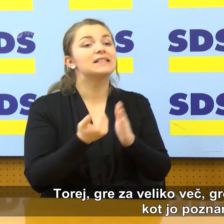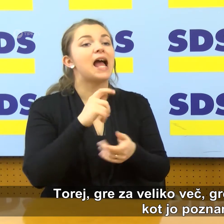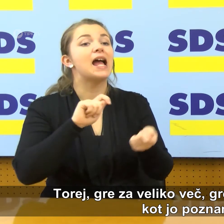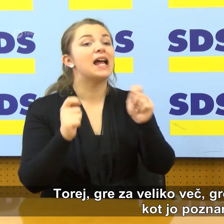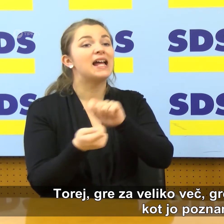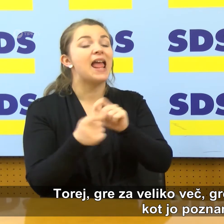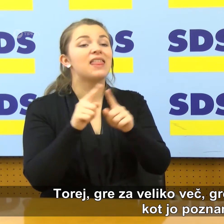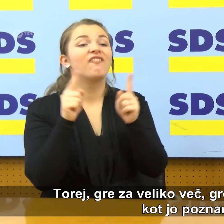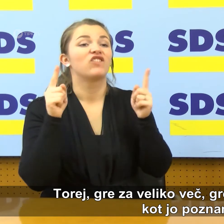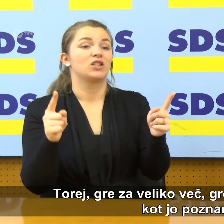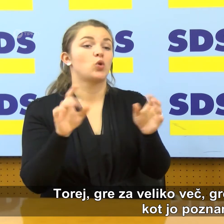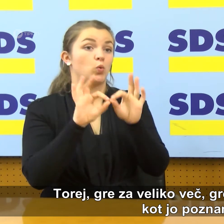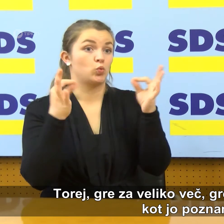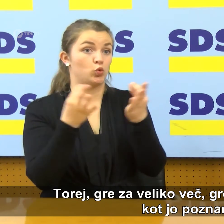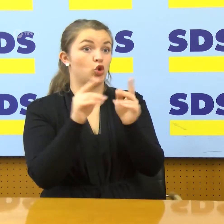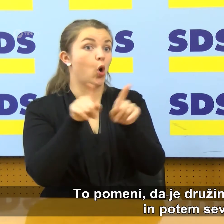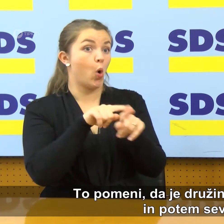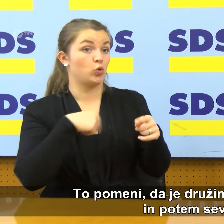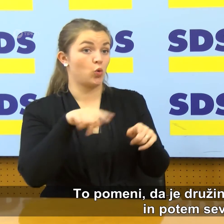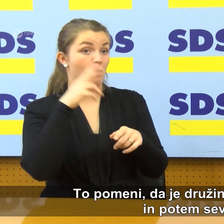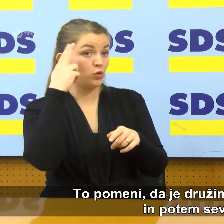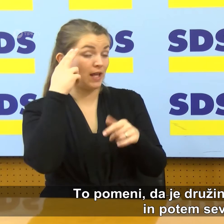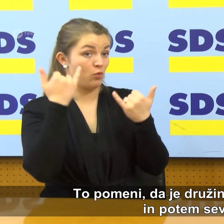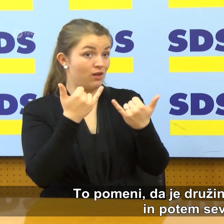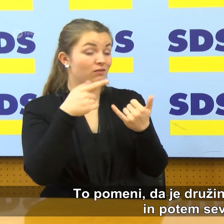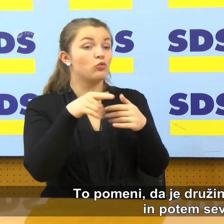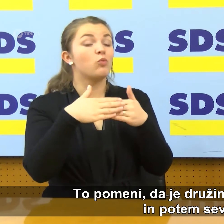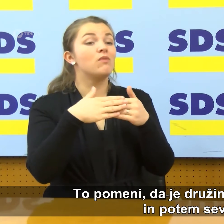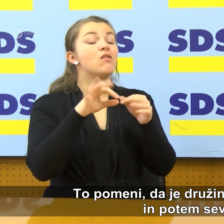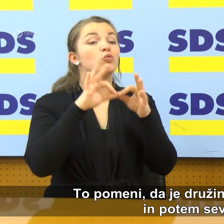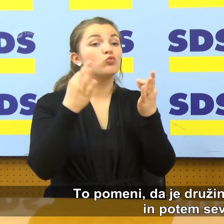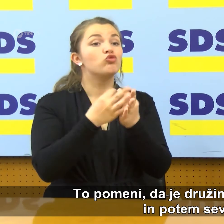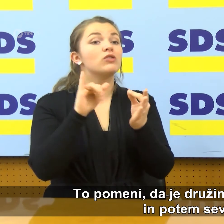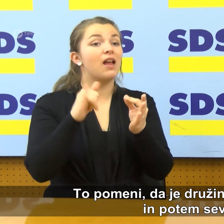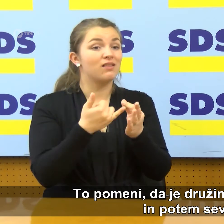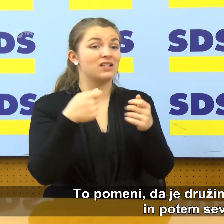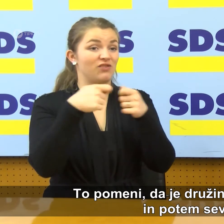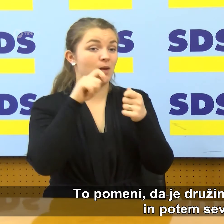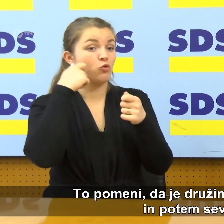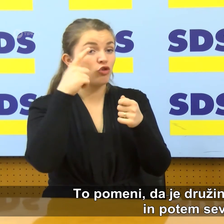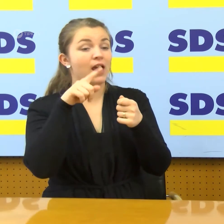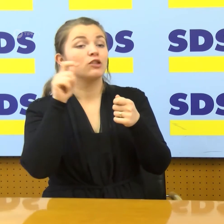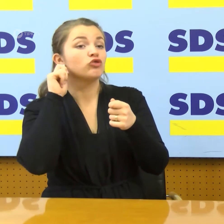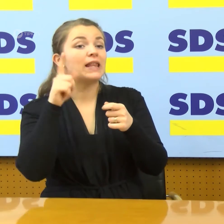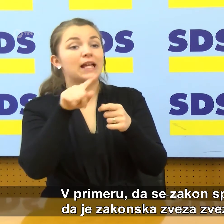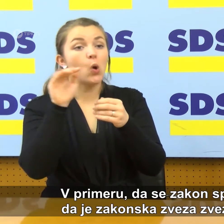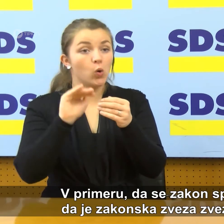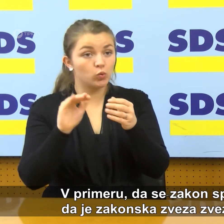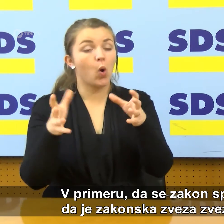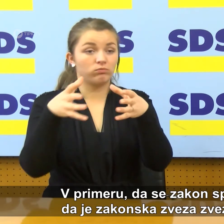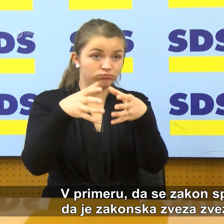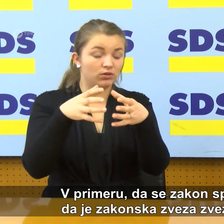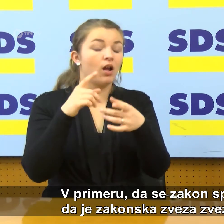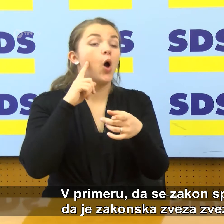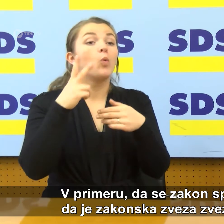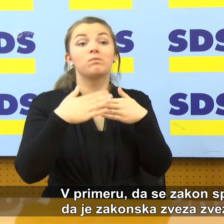redefinicijo družine, kot jo poznamo danes. To pomeni, da je družina zveza moža in žene in potem seveda otrok. V